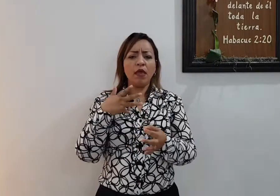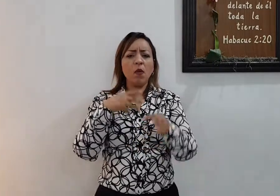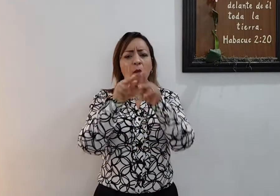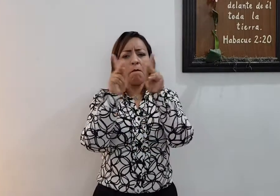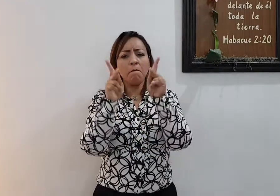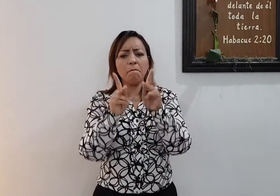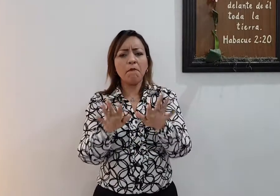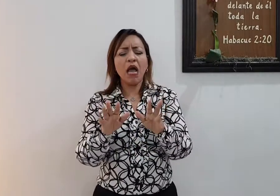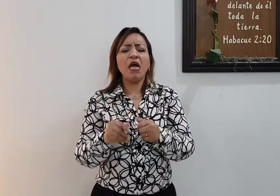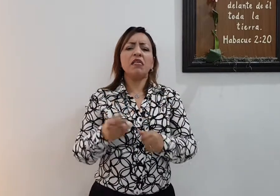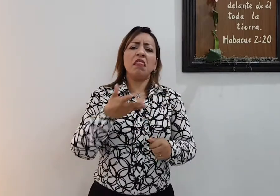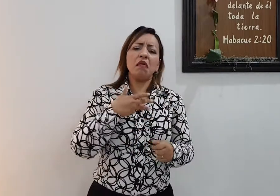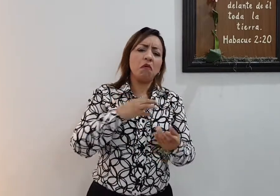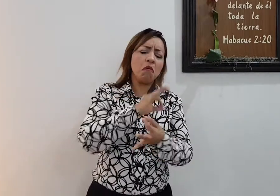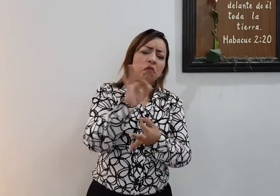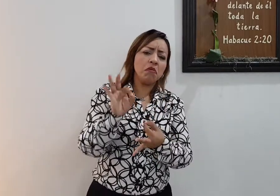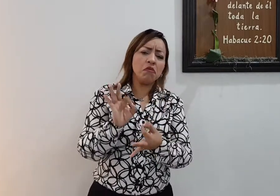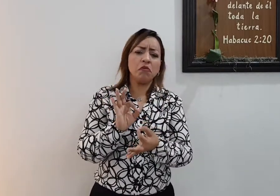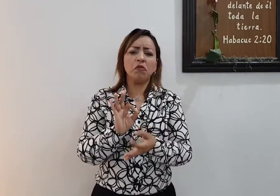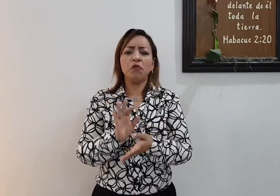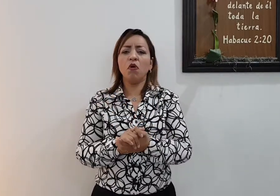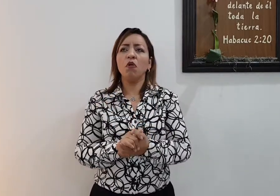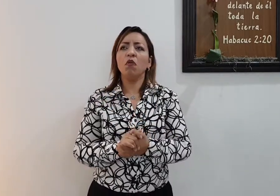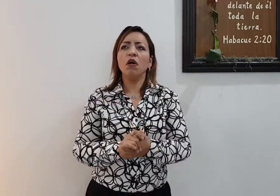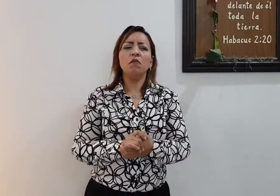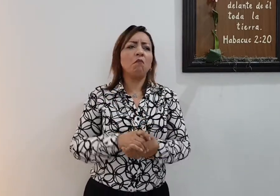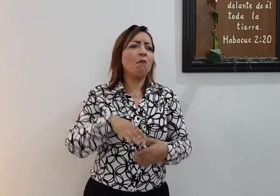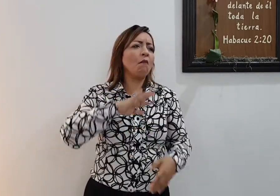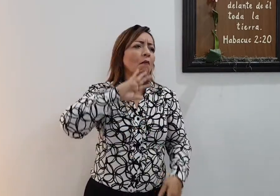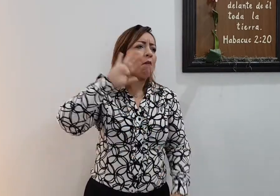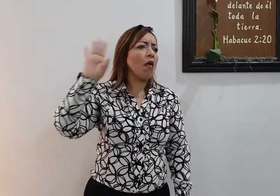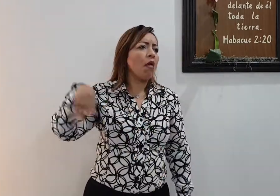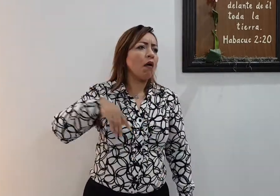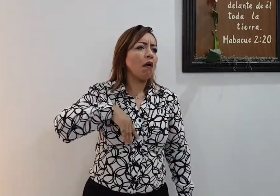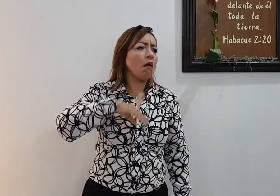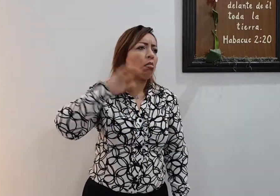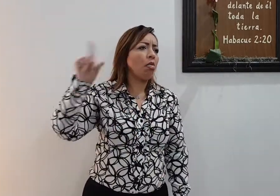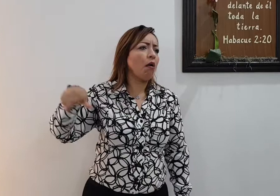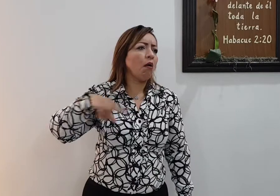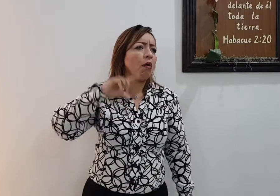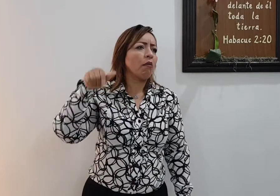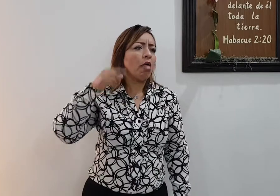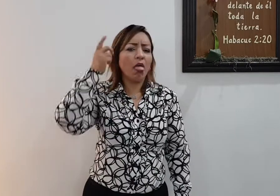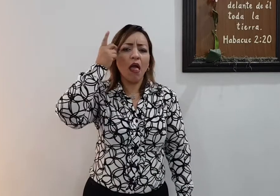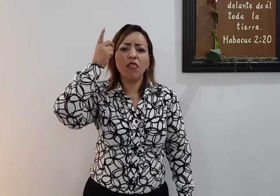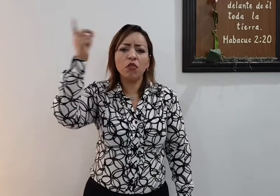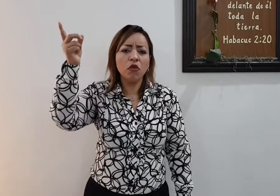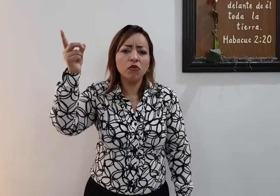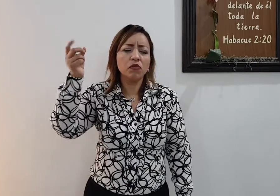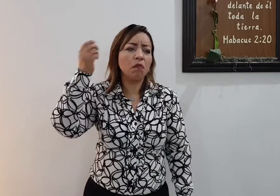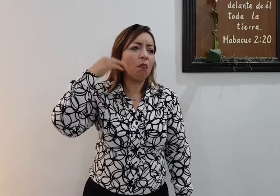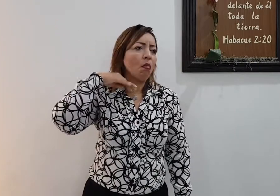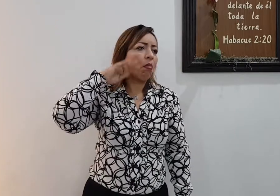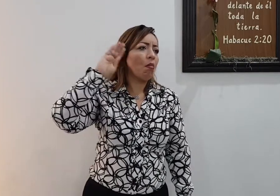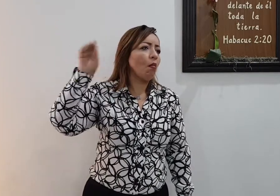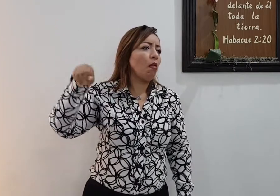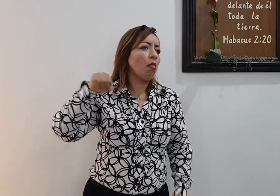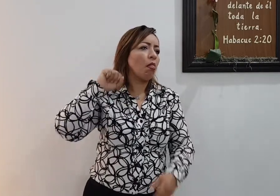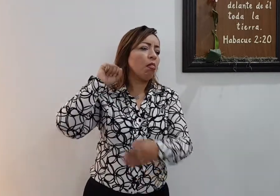consigo lo que quiero. Pareciera ser que Dios no existe. Y yo les he dicho que el ser humano no sabe vivir con la bendición de